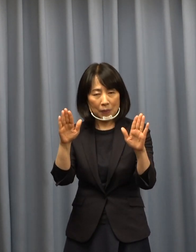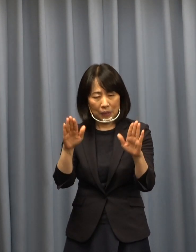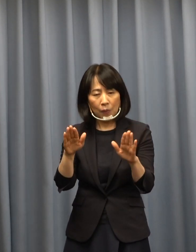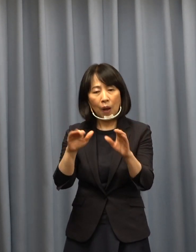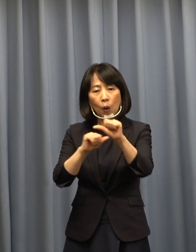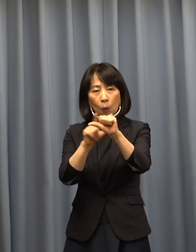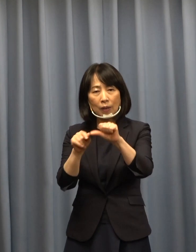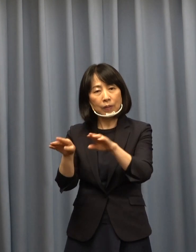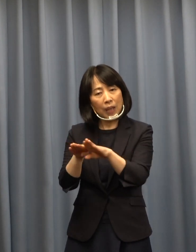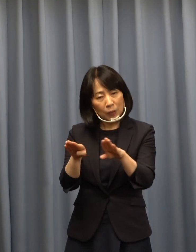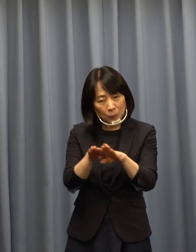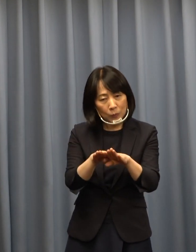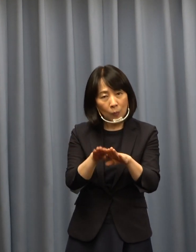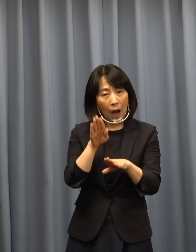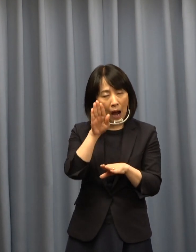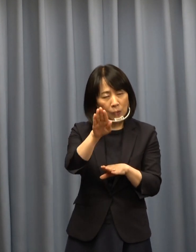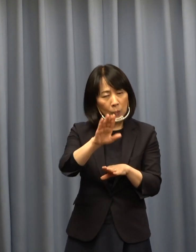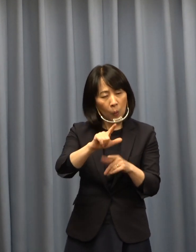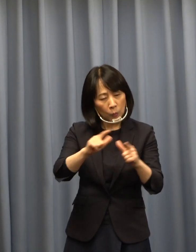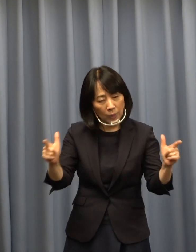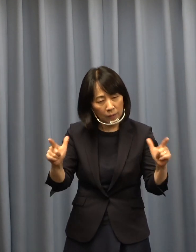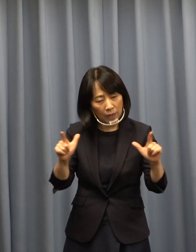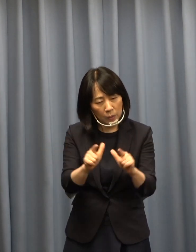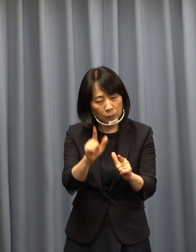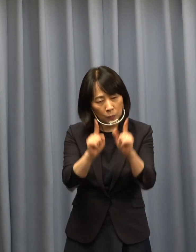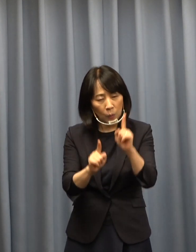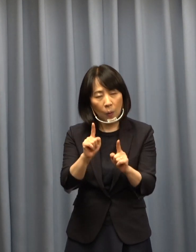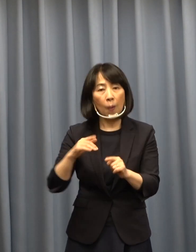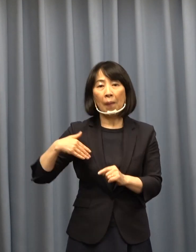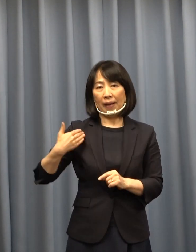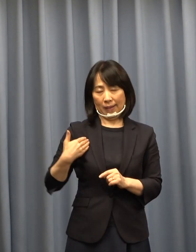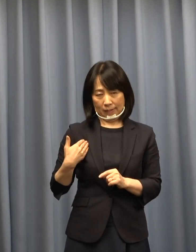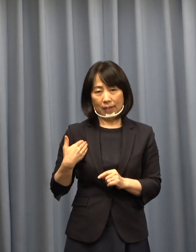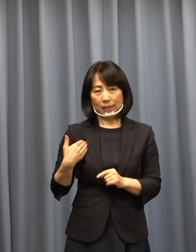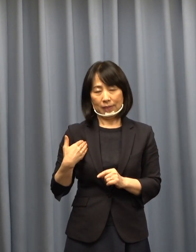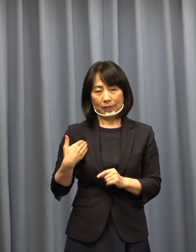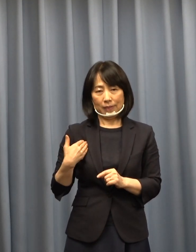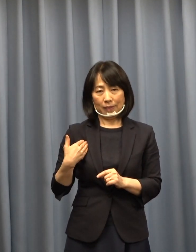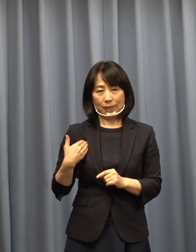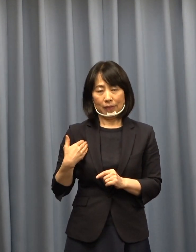、引き続きというか、さらに、